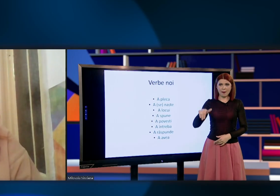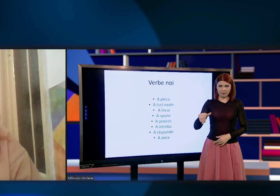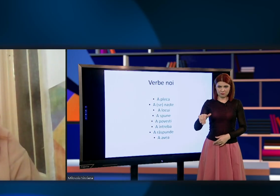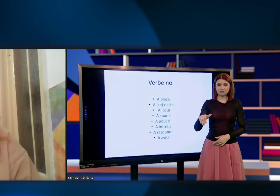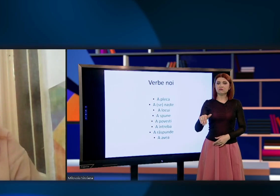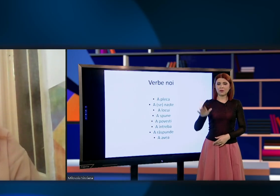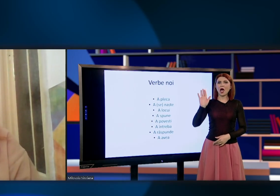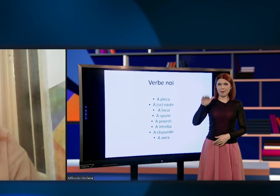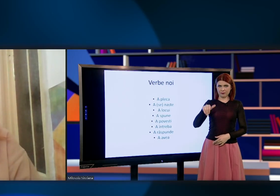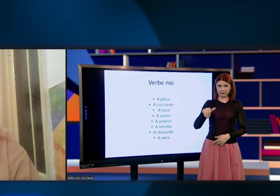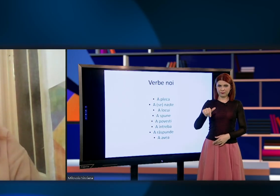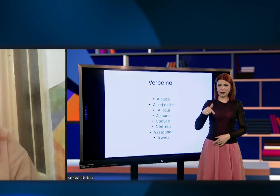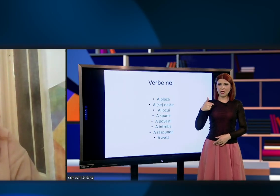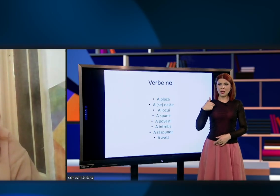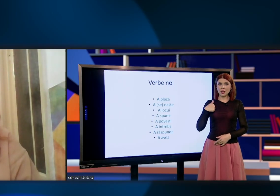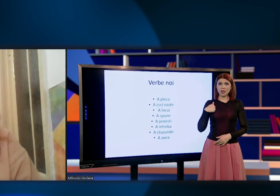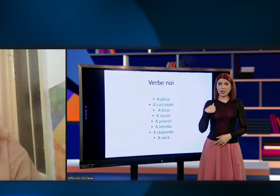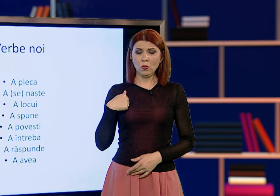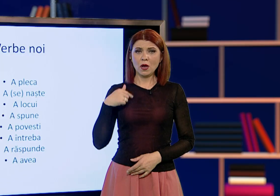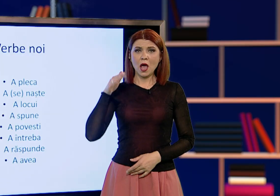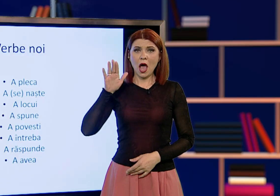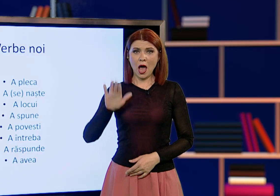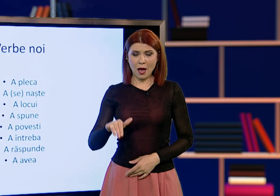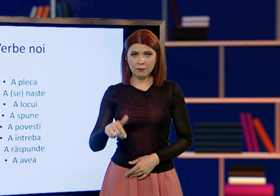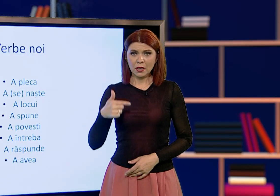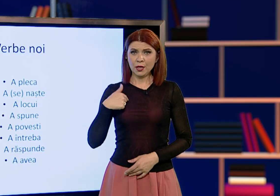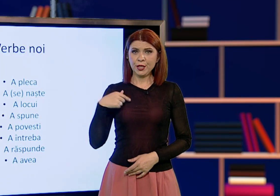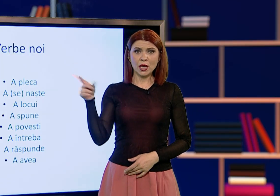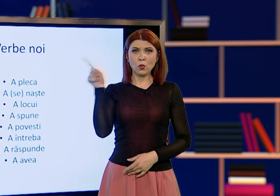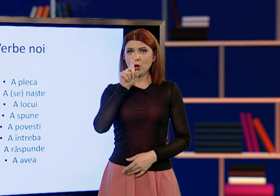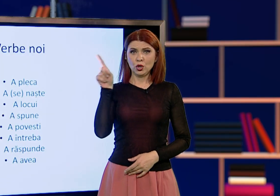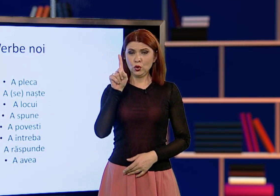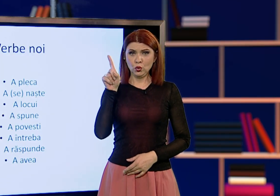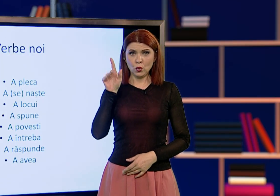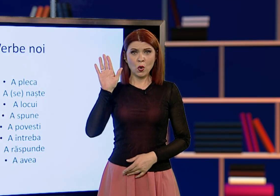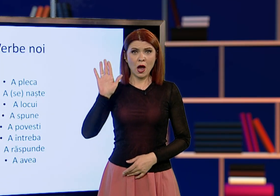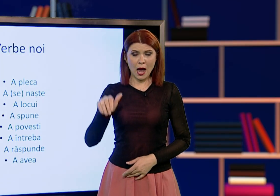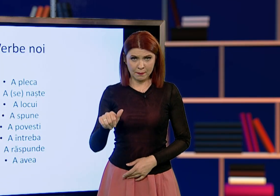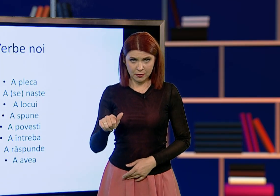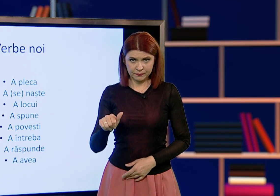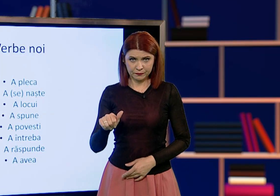am Da eu am eu nu am